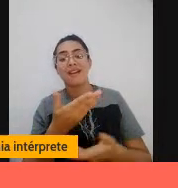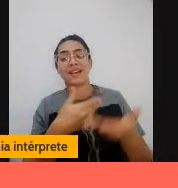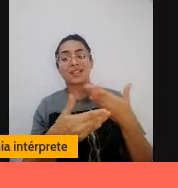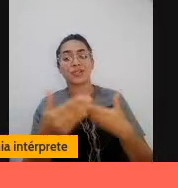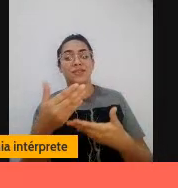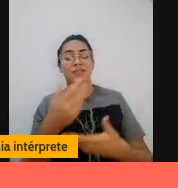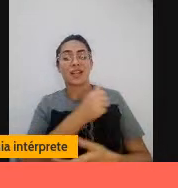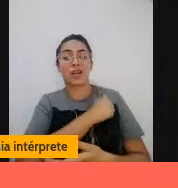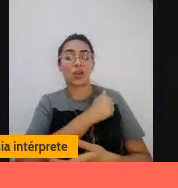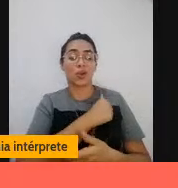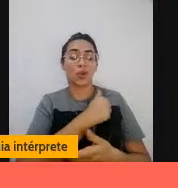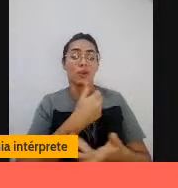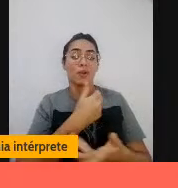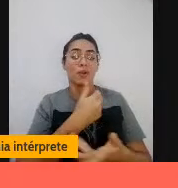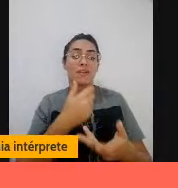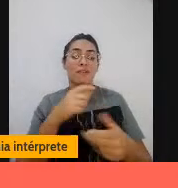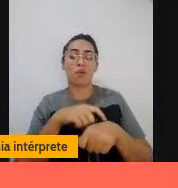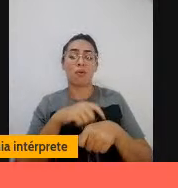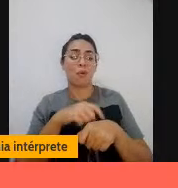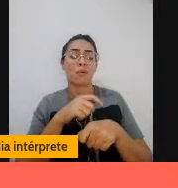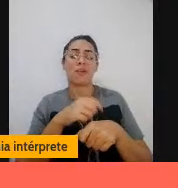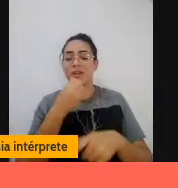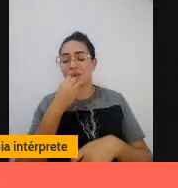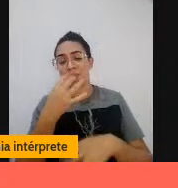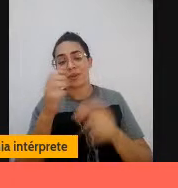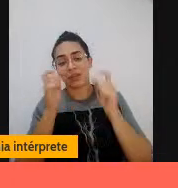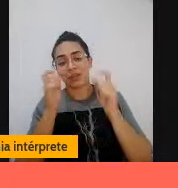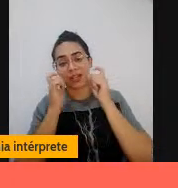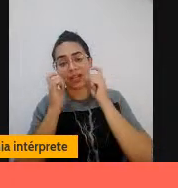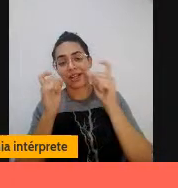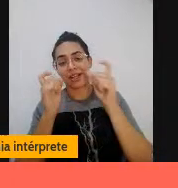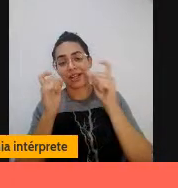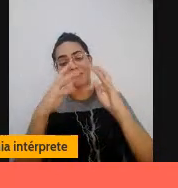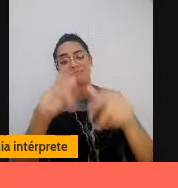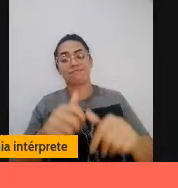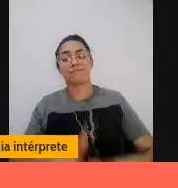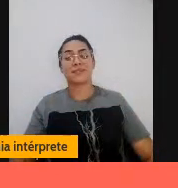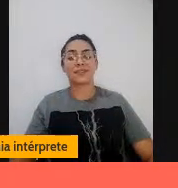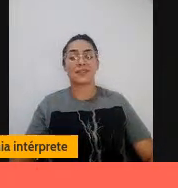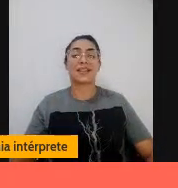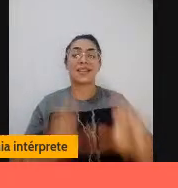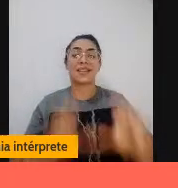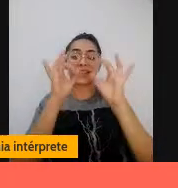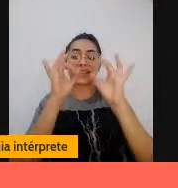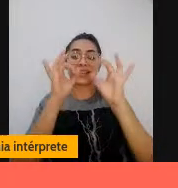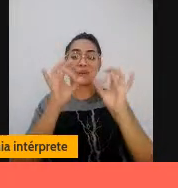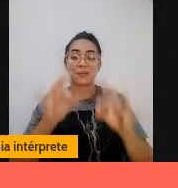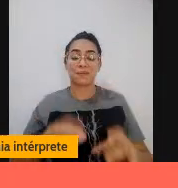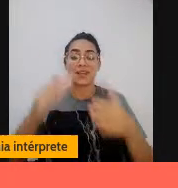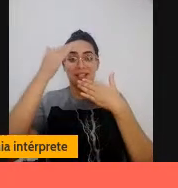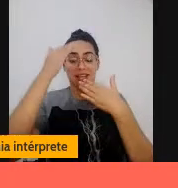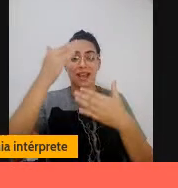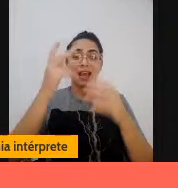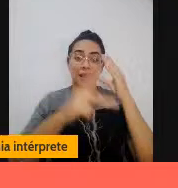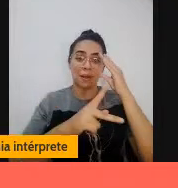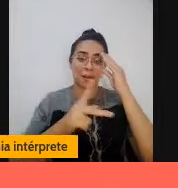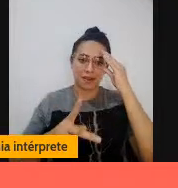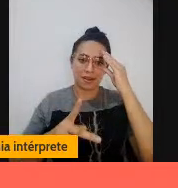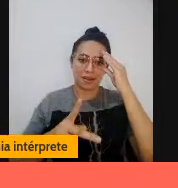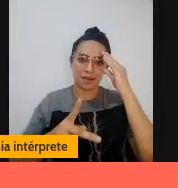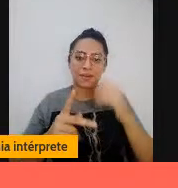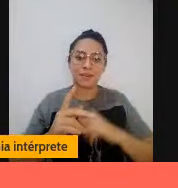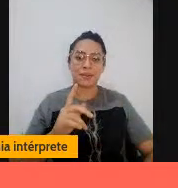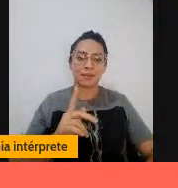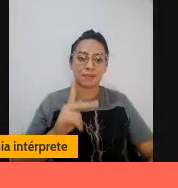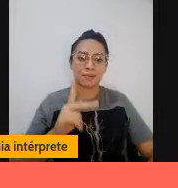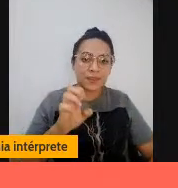eu acho que foi um momento de partilha muito interessante para todo mundo. Mas, em especial, agradecer a professora Késia, a